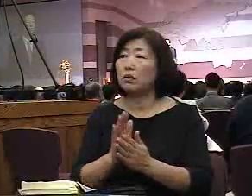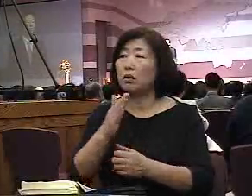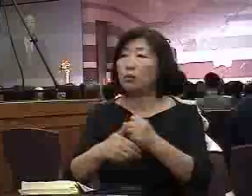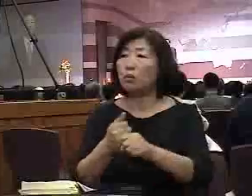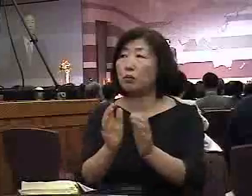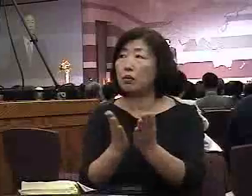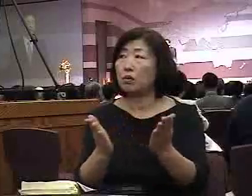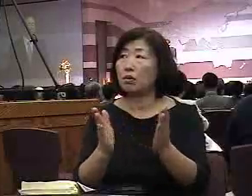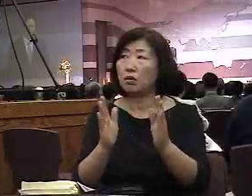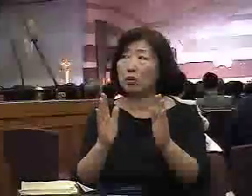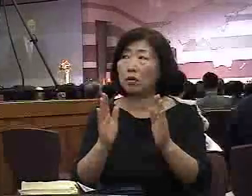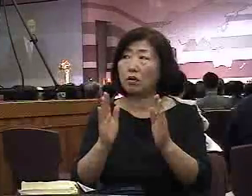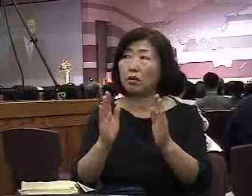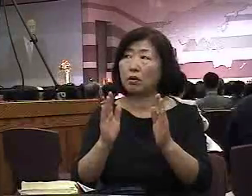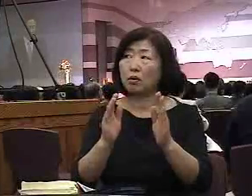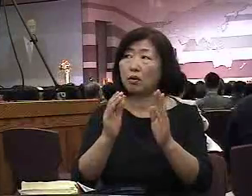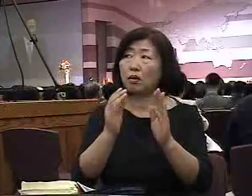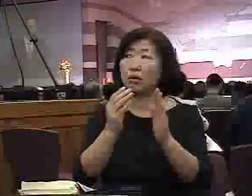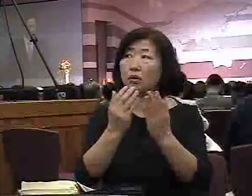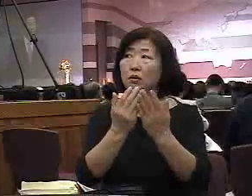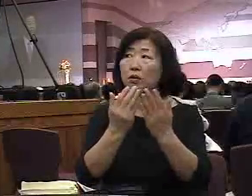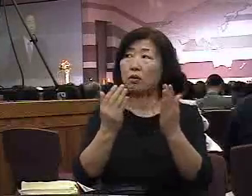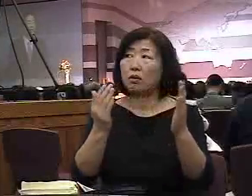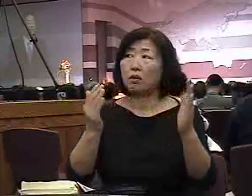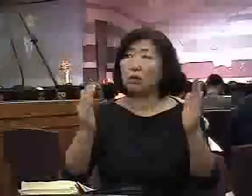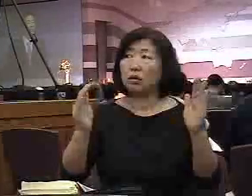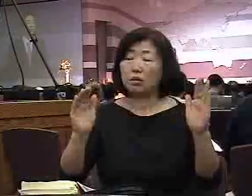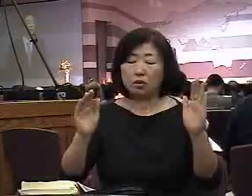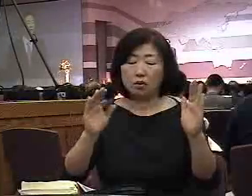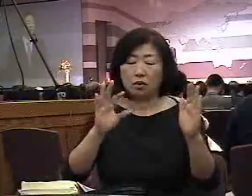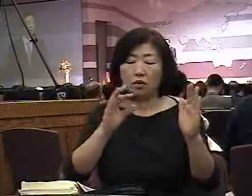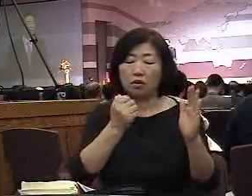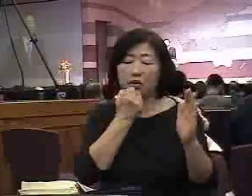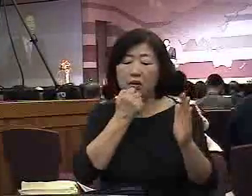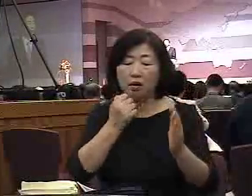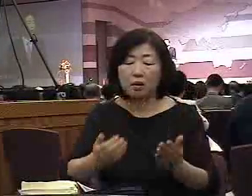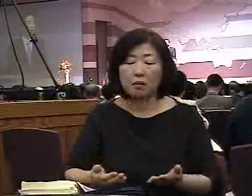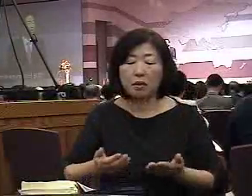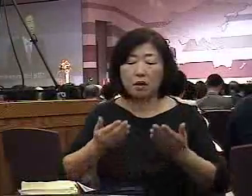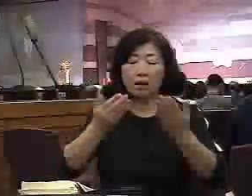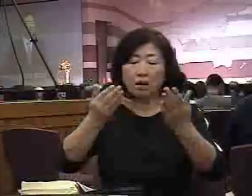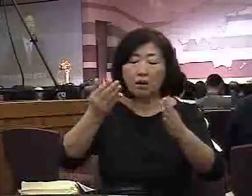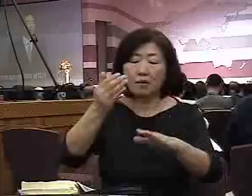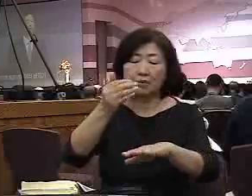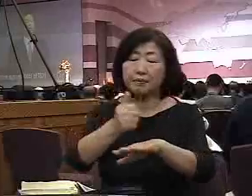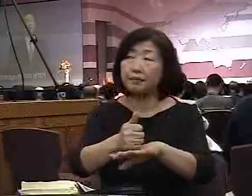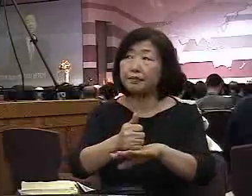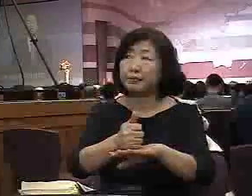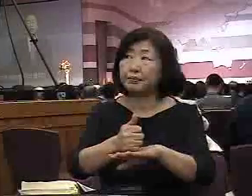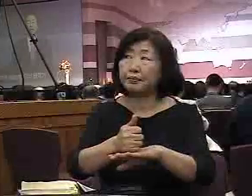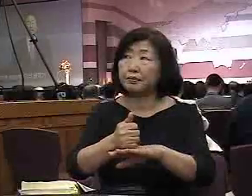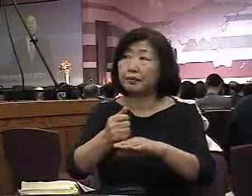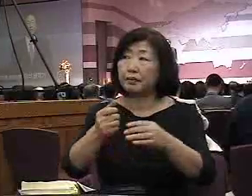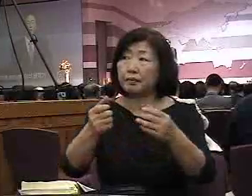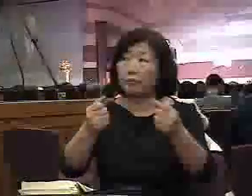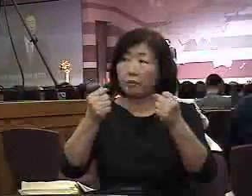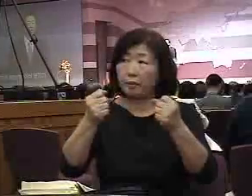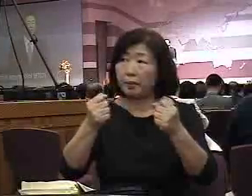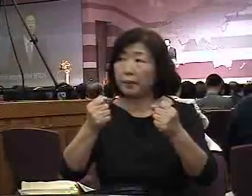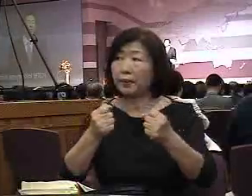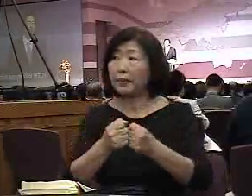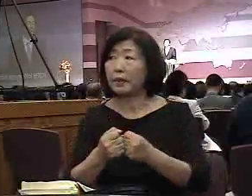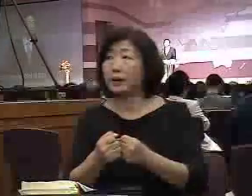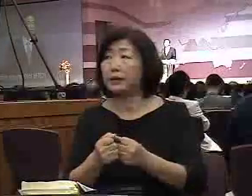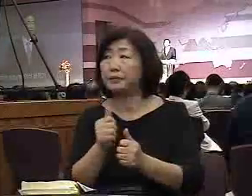본문의 배경이 되는 이삭을 내려놓으라는, 이삭을 바치라는 그 마지막 졸업고사는 아브라함에게 있어서는 상상을